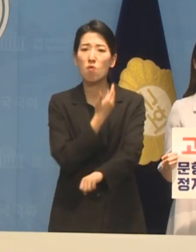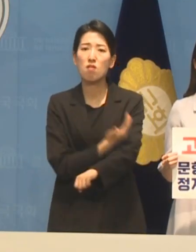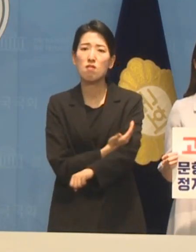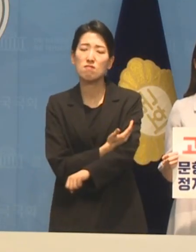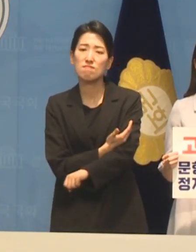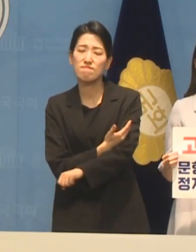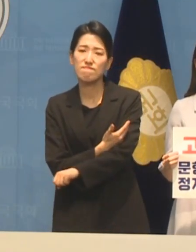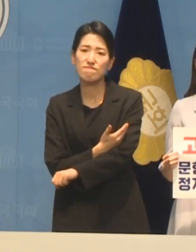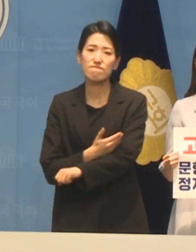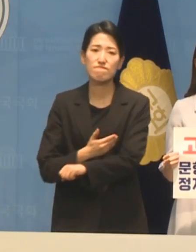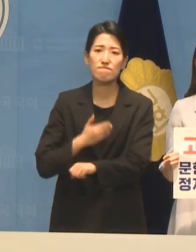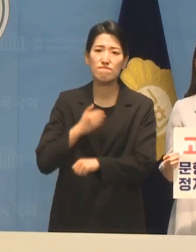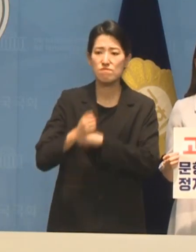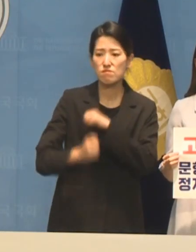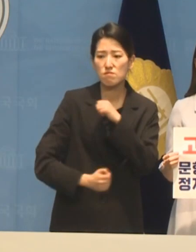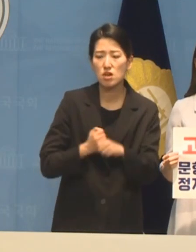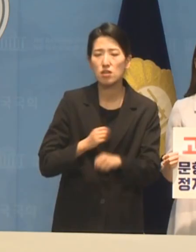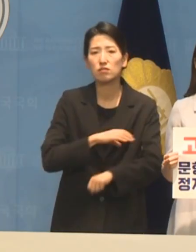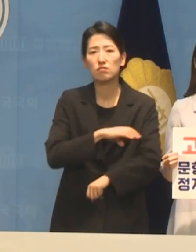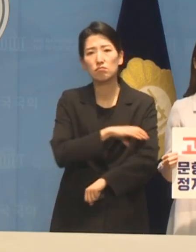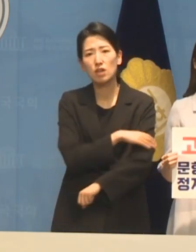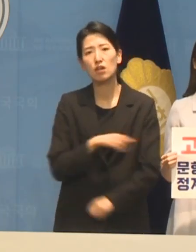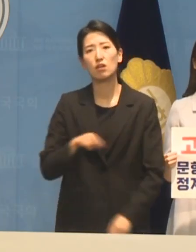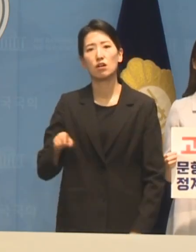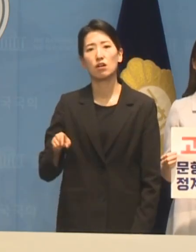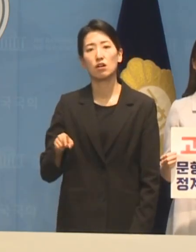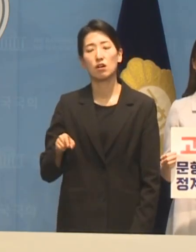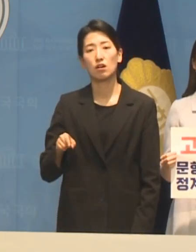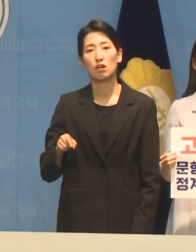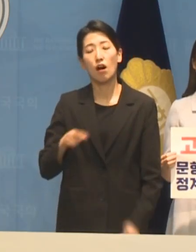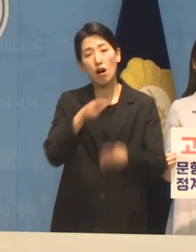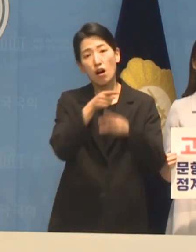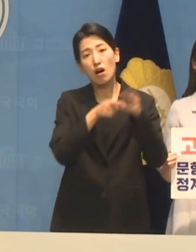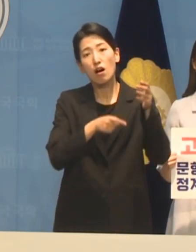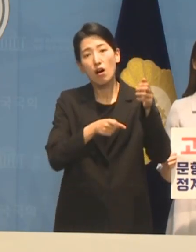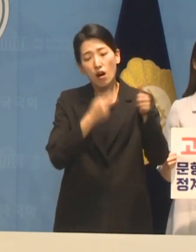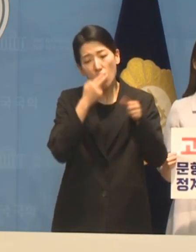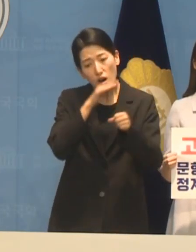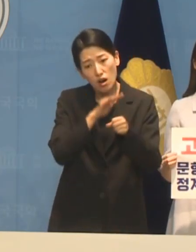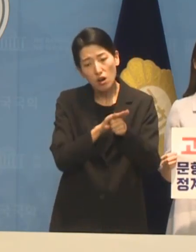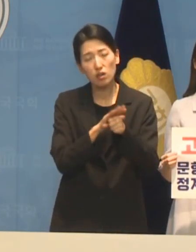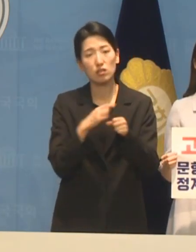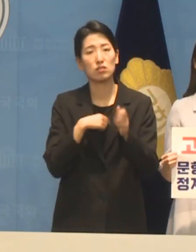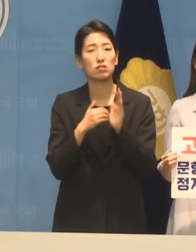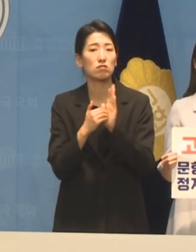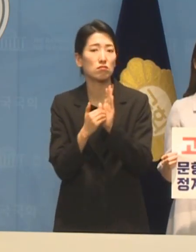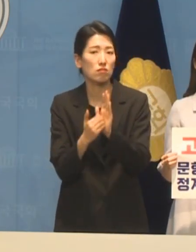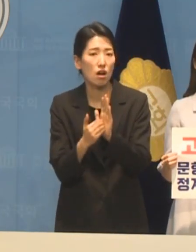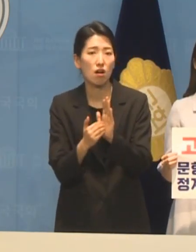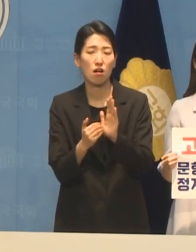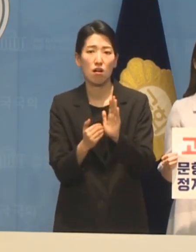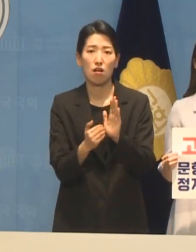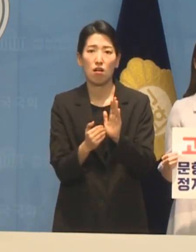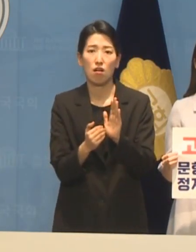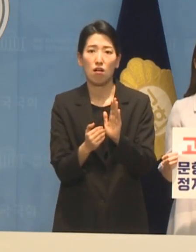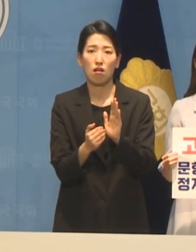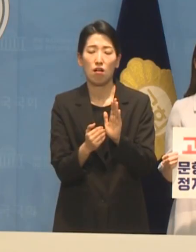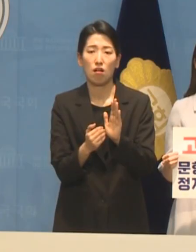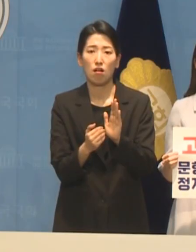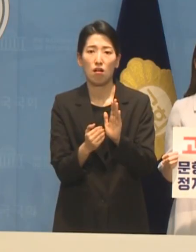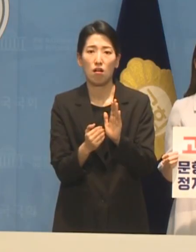피소추인 윤석열 대통령과 그 변호인단으로 하여금 사실상 의무 없는 일을 행하게